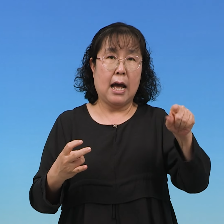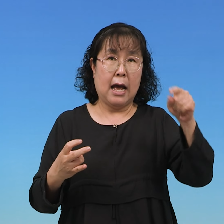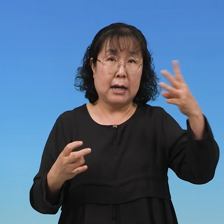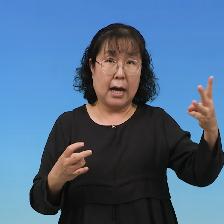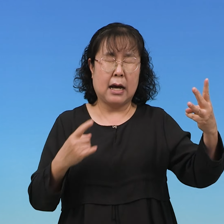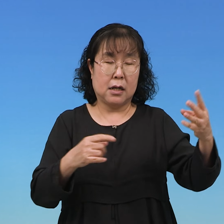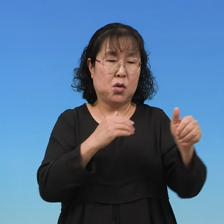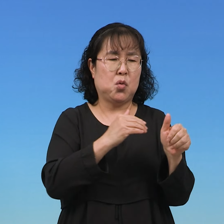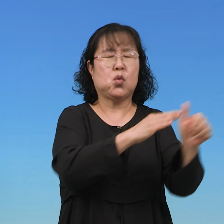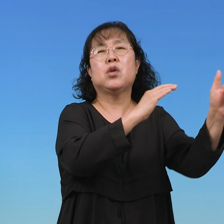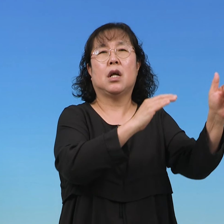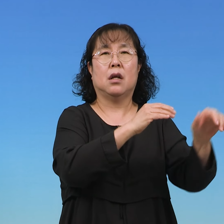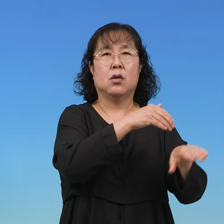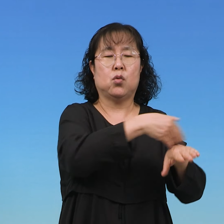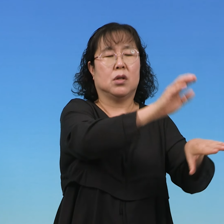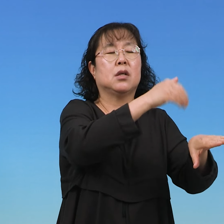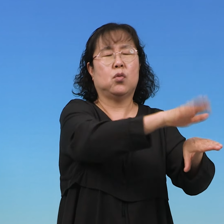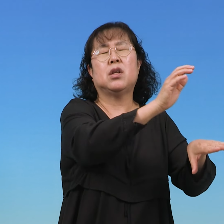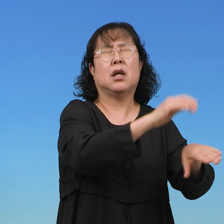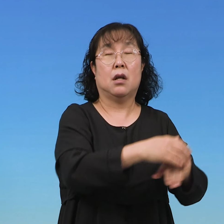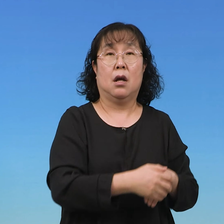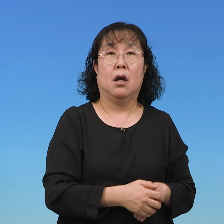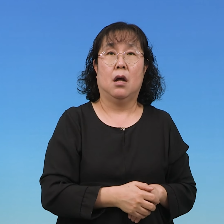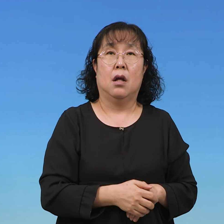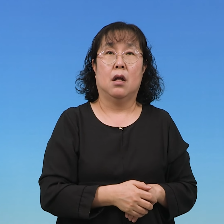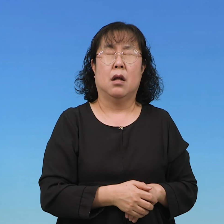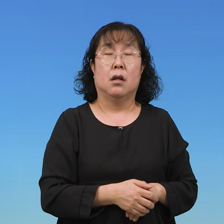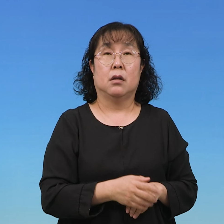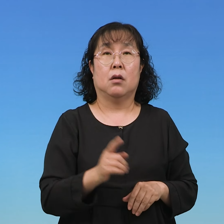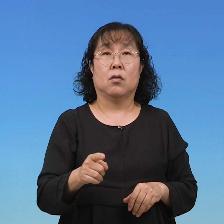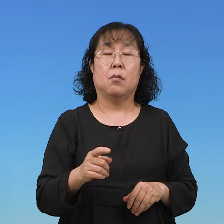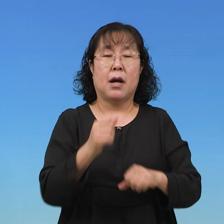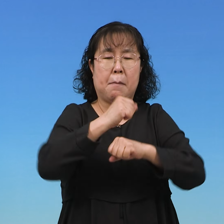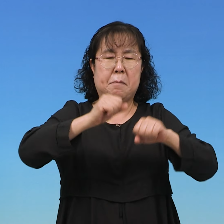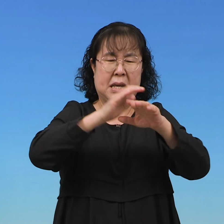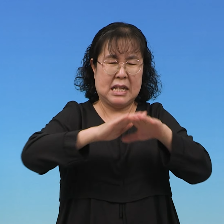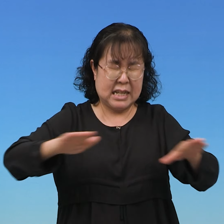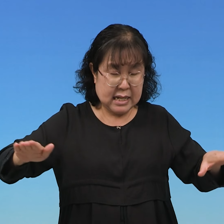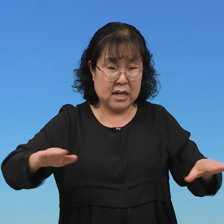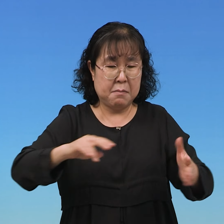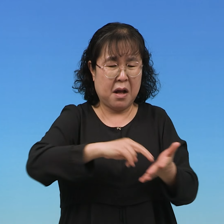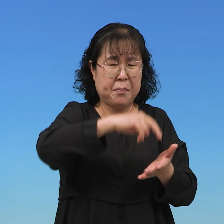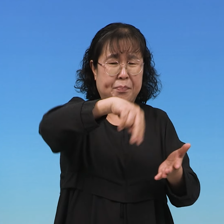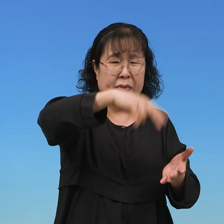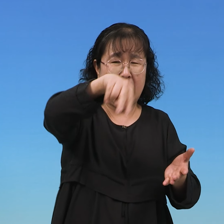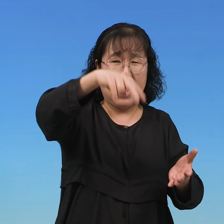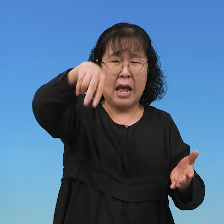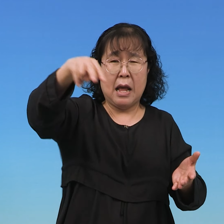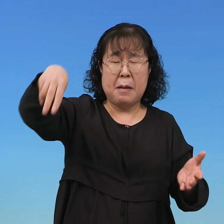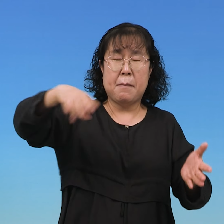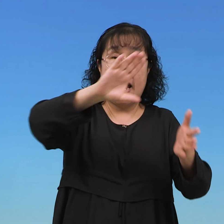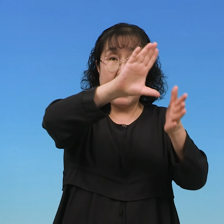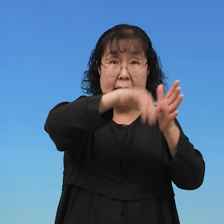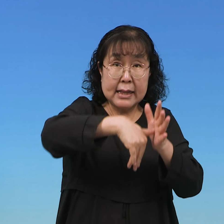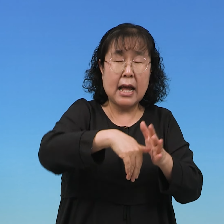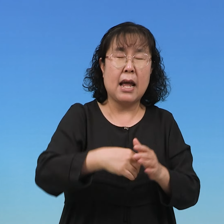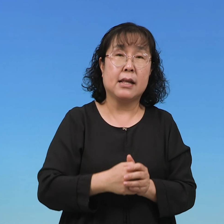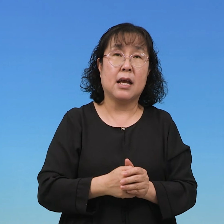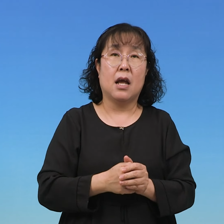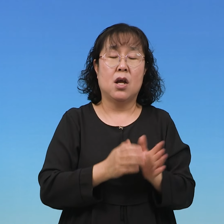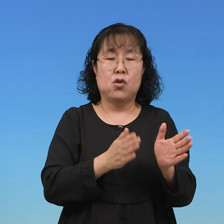아들 이스마엘이 집에서 쫓겨나가지고 정처 없이 빈 들을 헤매고 있는데요, 그 과정에서